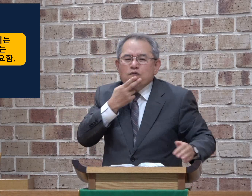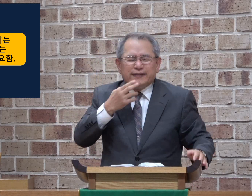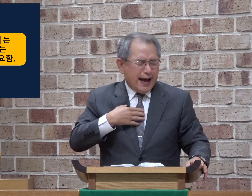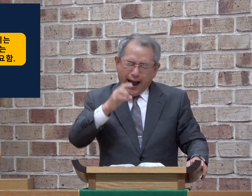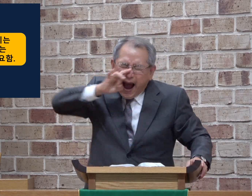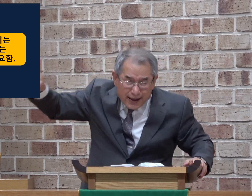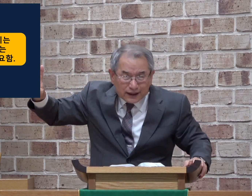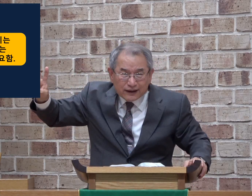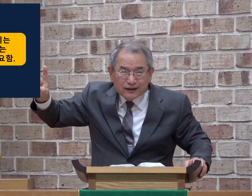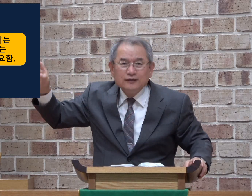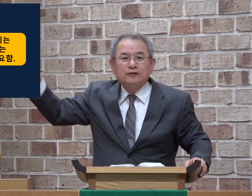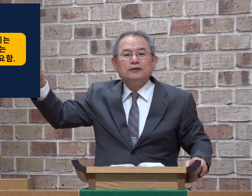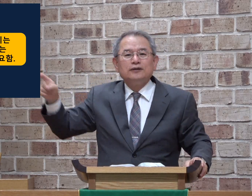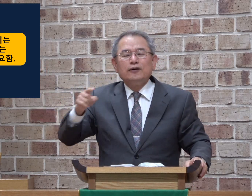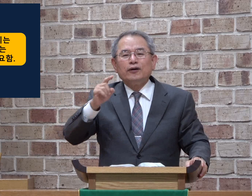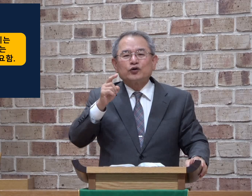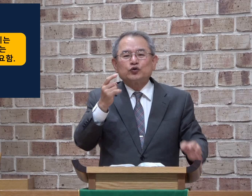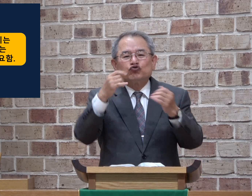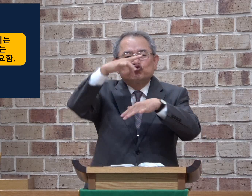주님 없이는 나는 안 됩니다.